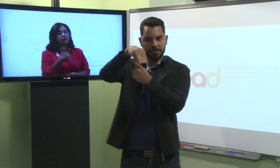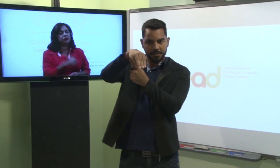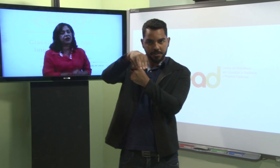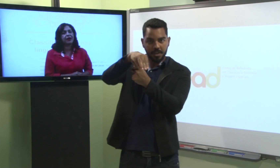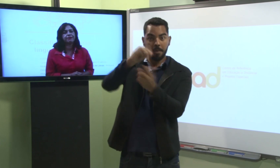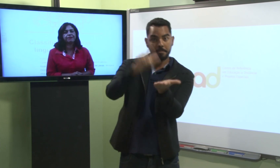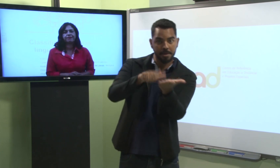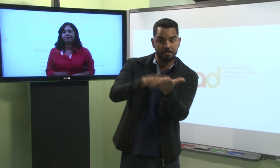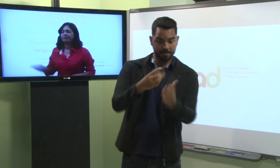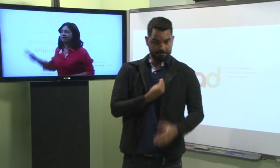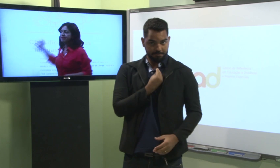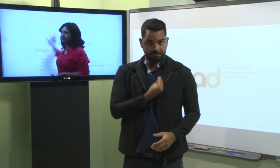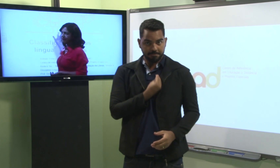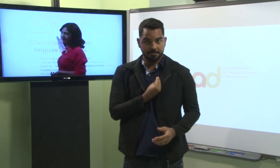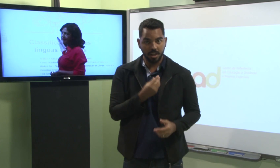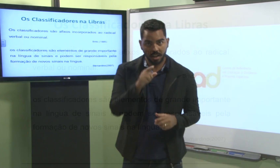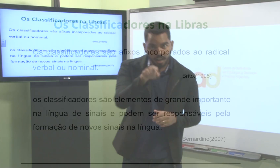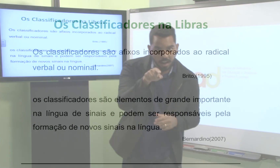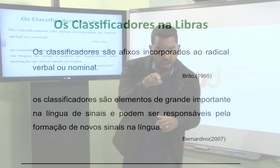Então vamos lá.